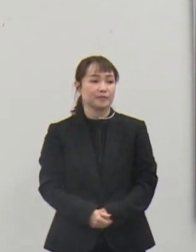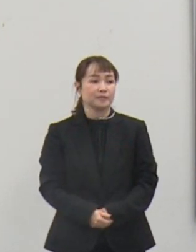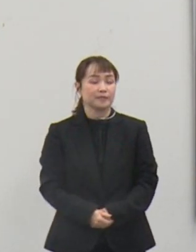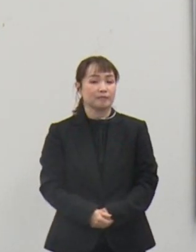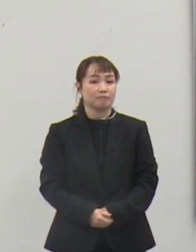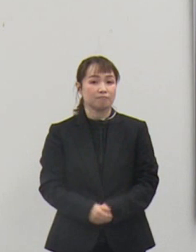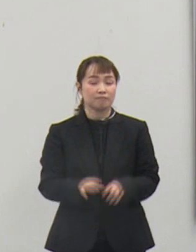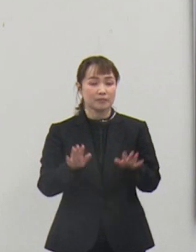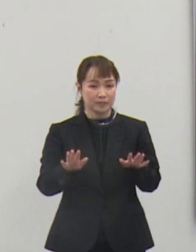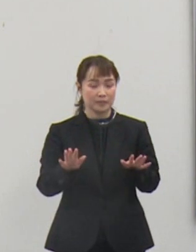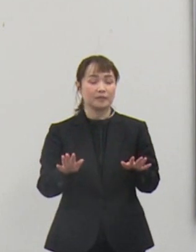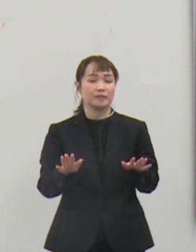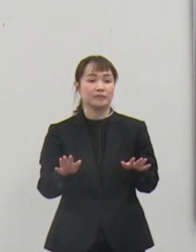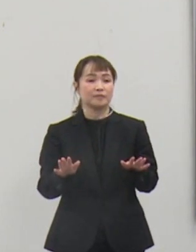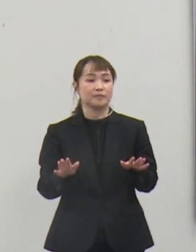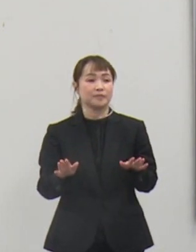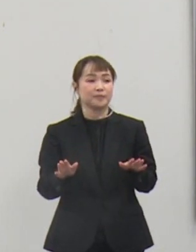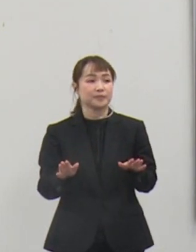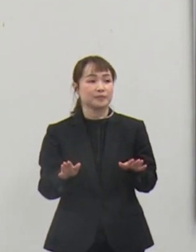この、